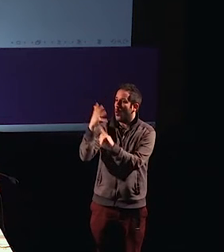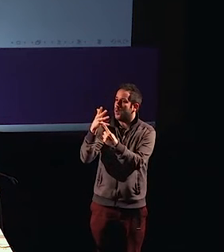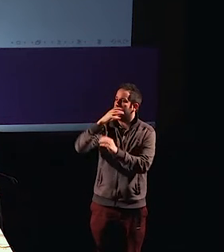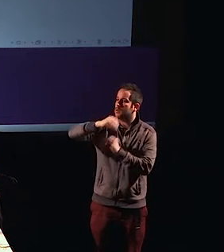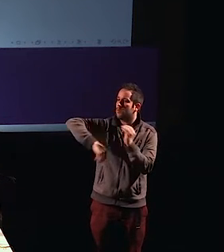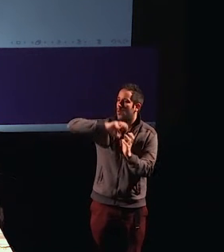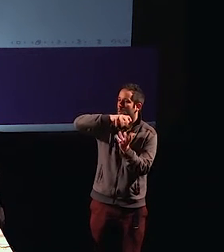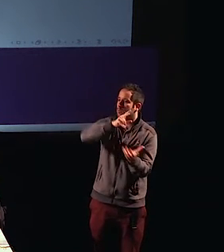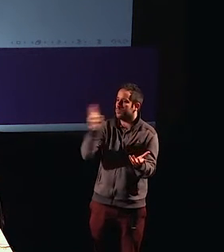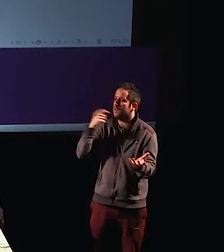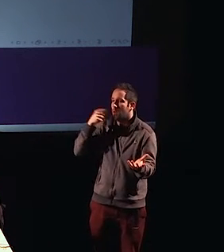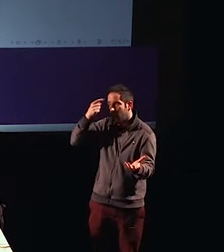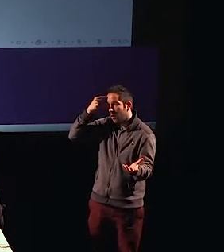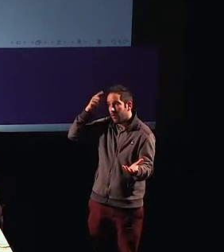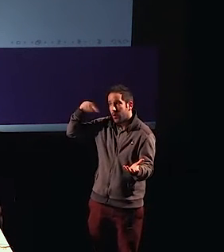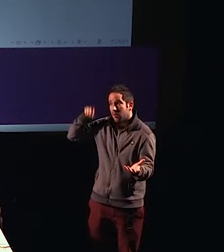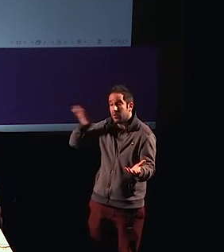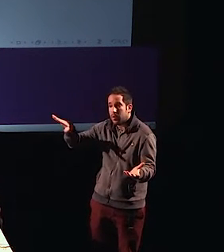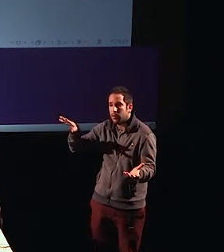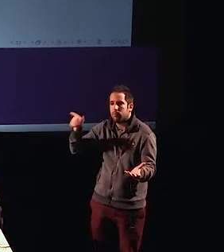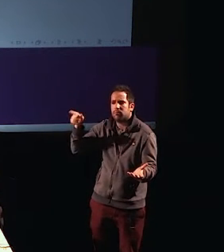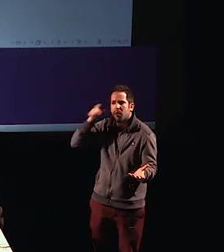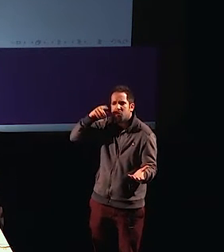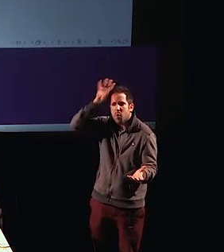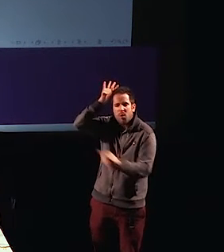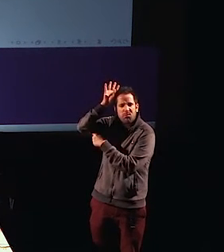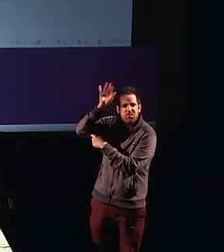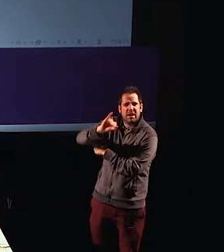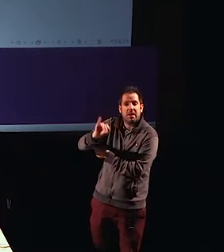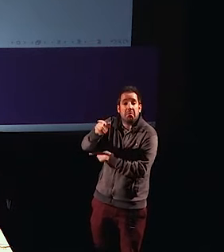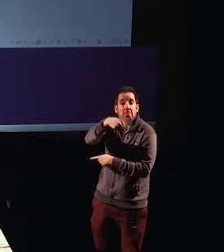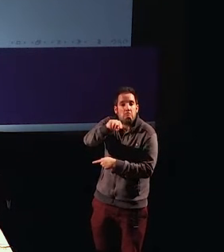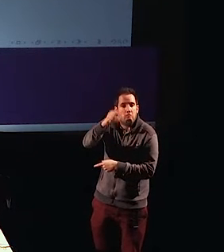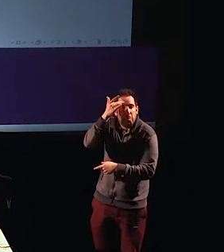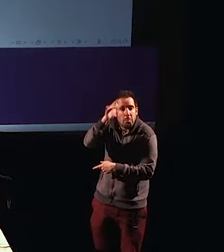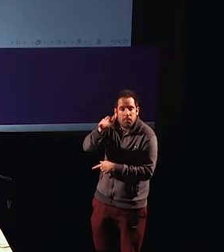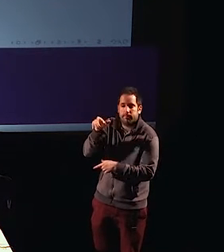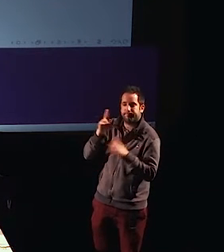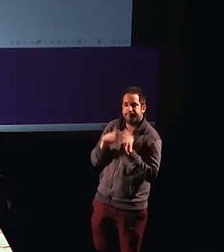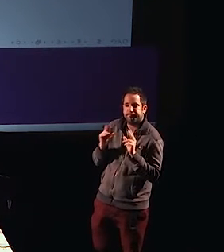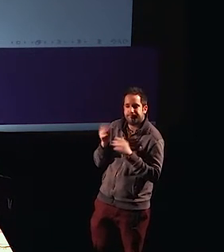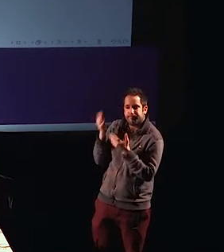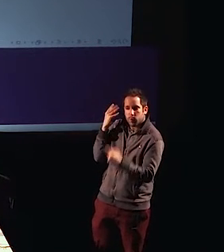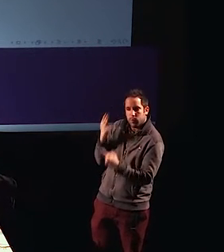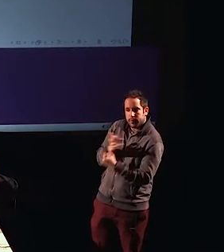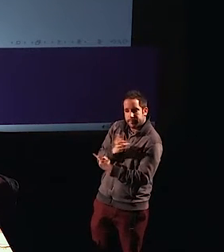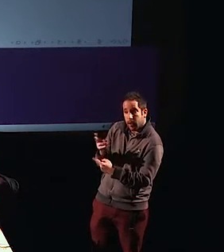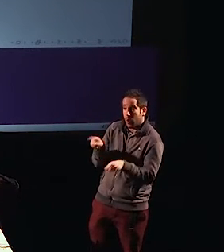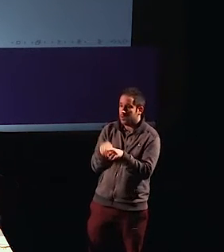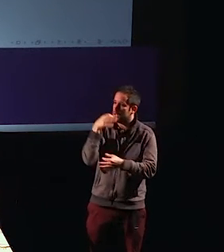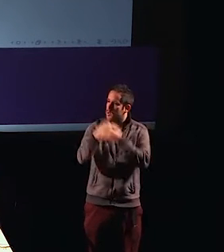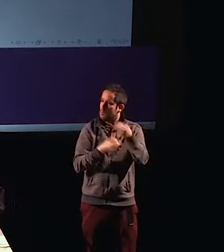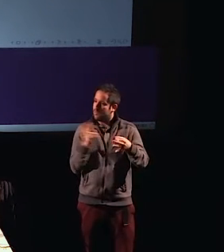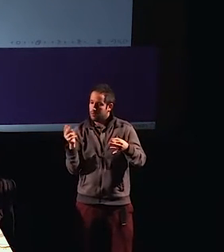vit et dans sa pensée. Pour vous ayez une idée de qui est ce bonhomme, quand même, pour ceux qui connaissent pas bien, et pour aussi situer ce